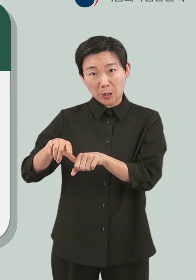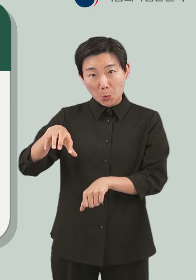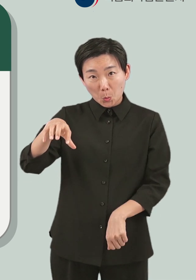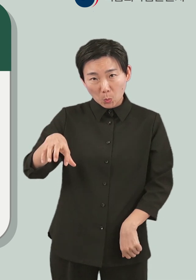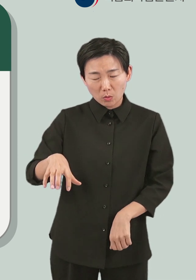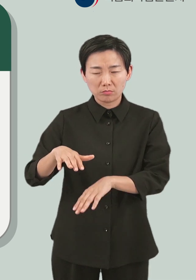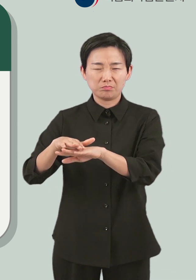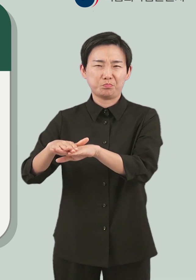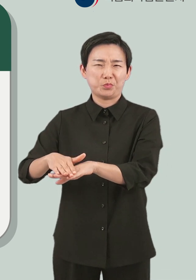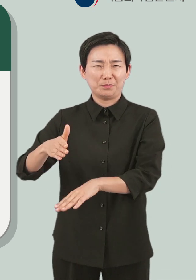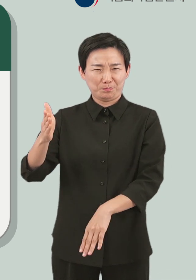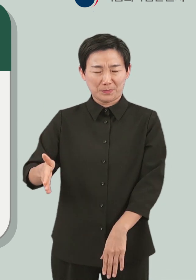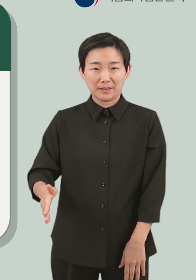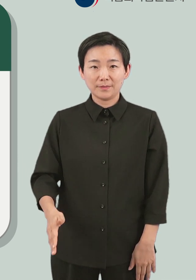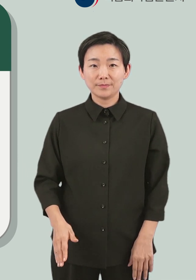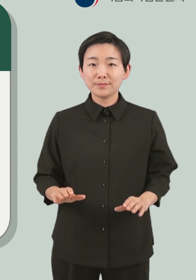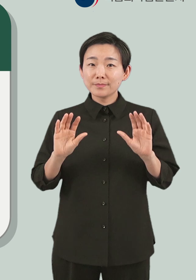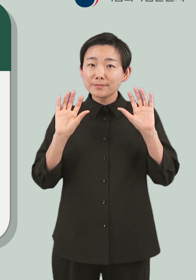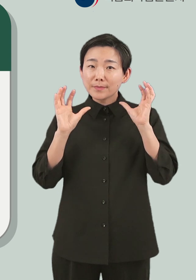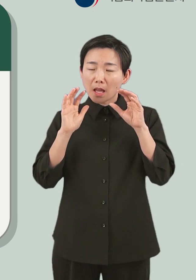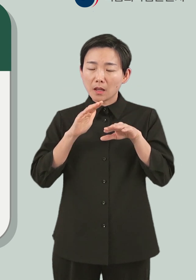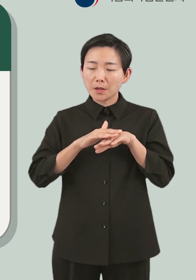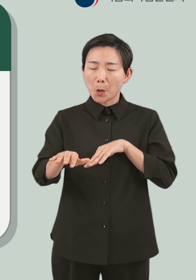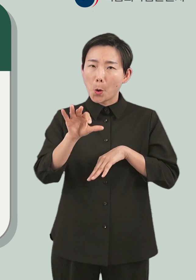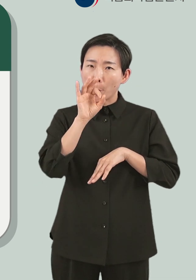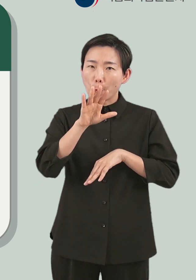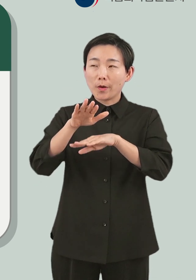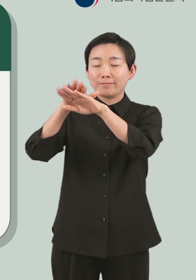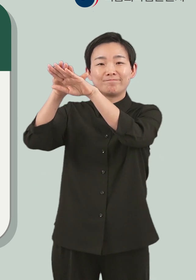곳에 보관합니다. 커프 안에 물건을 넣고